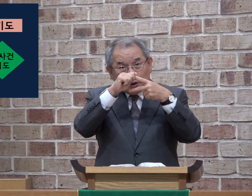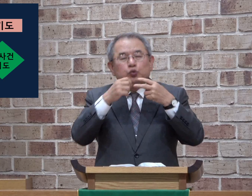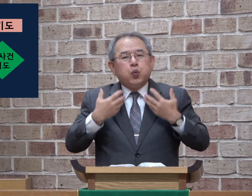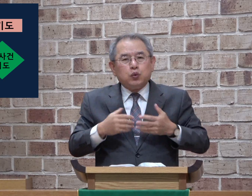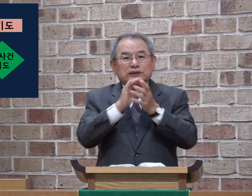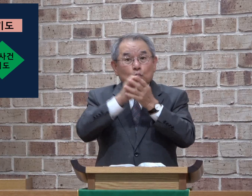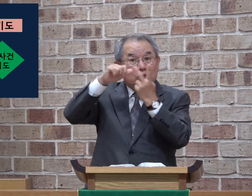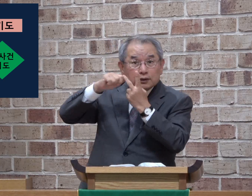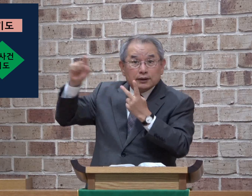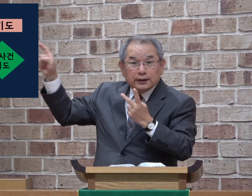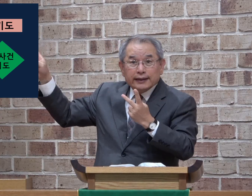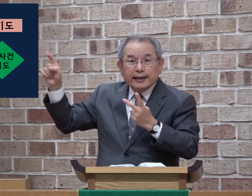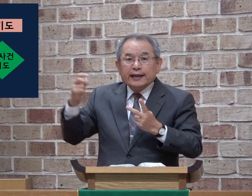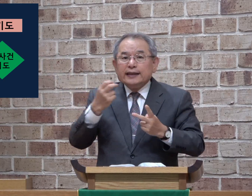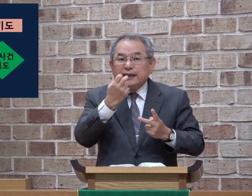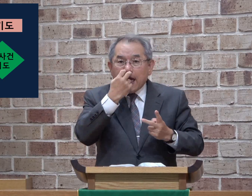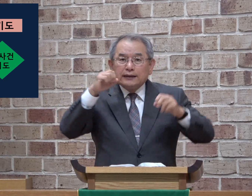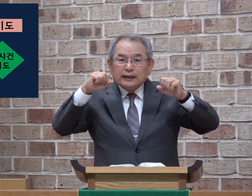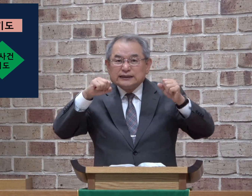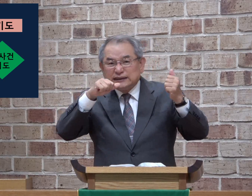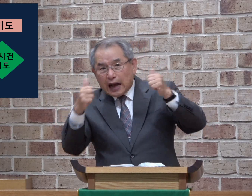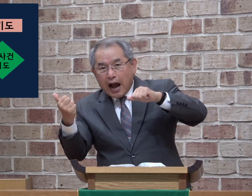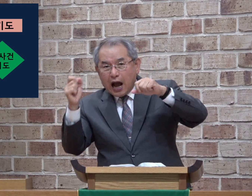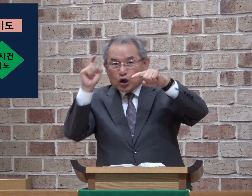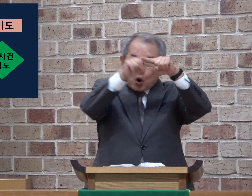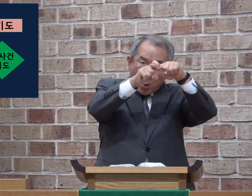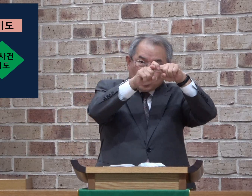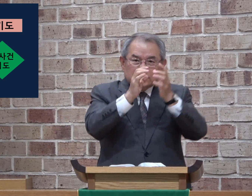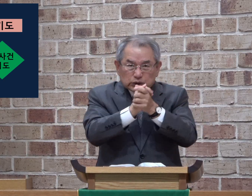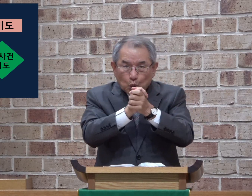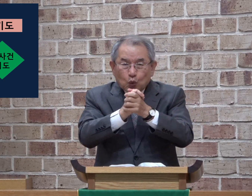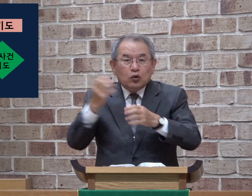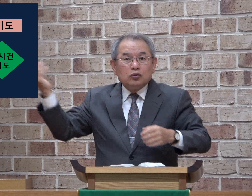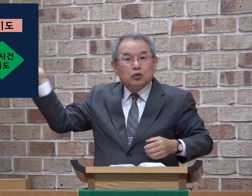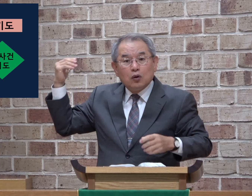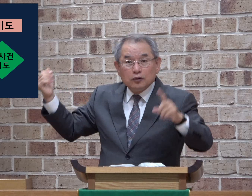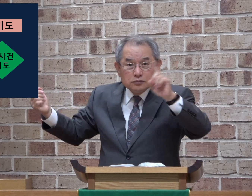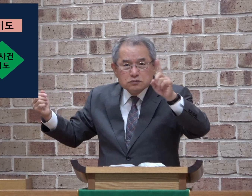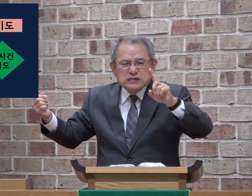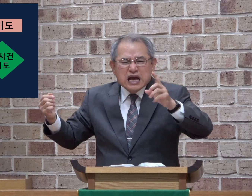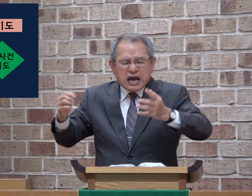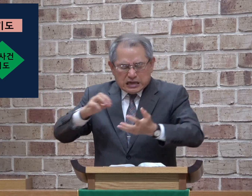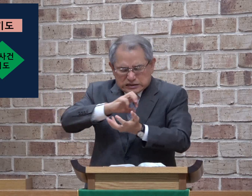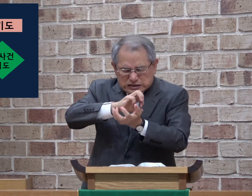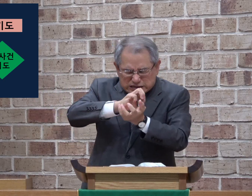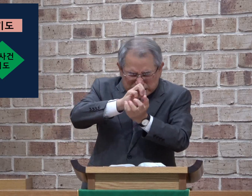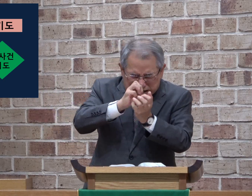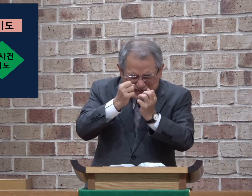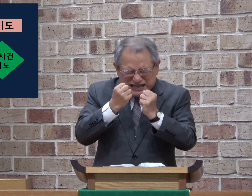두 번째는 생사를 건 기도가 있습니다. 생사를 건 기도는요,